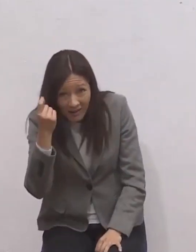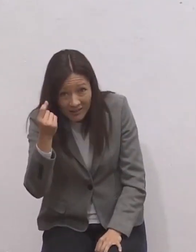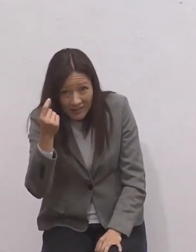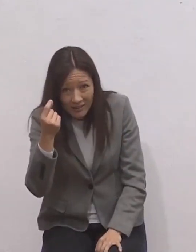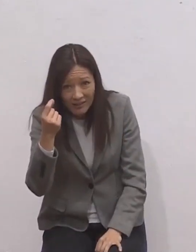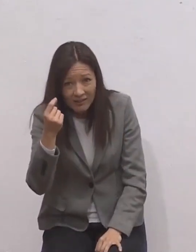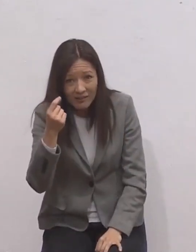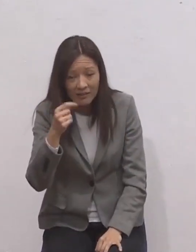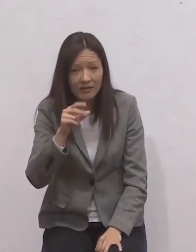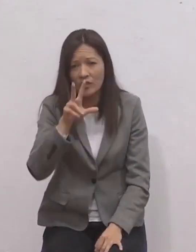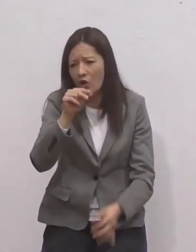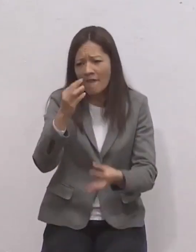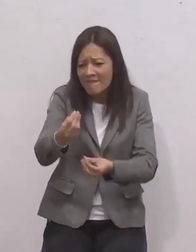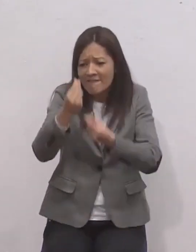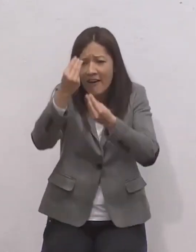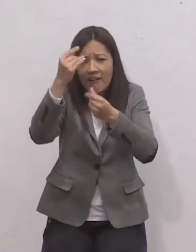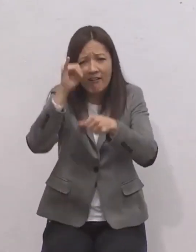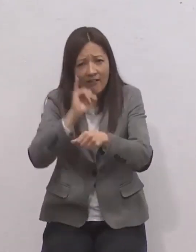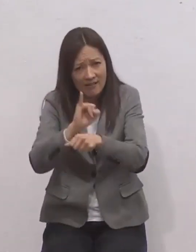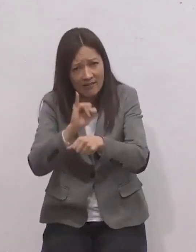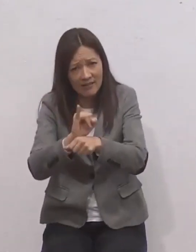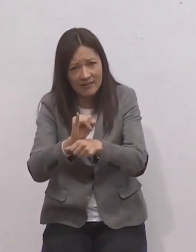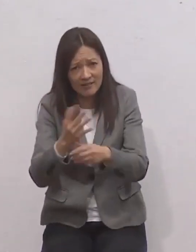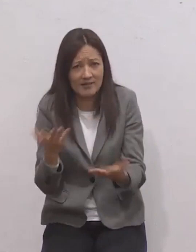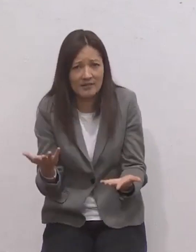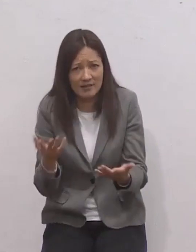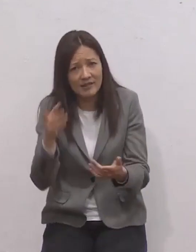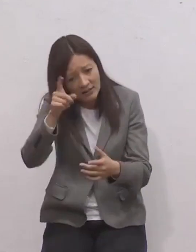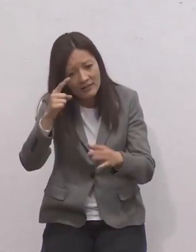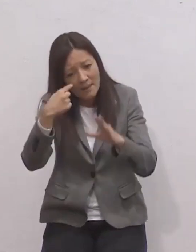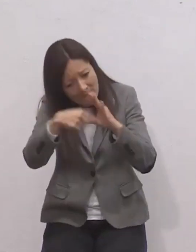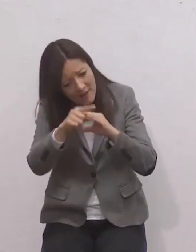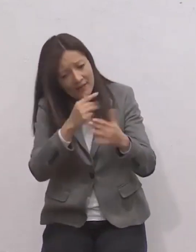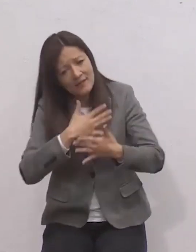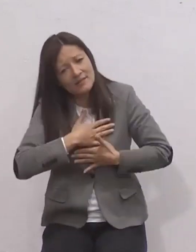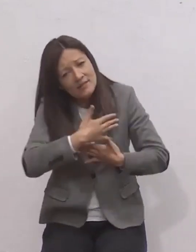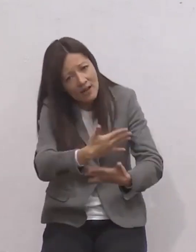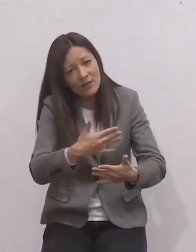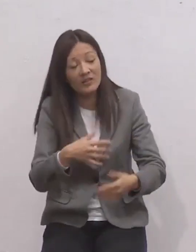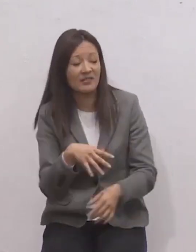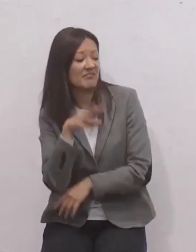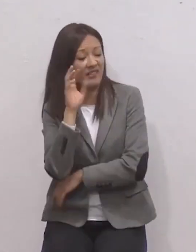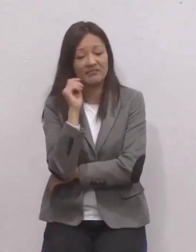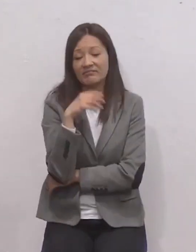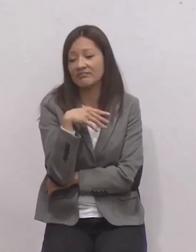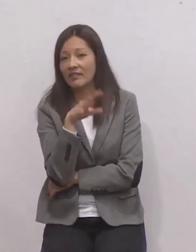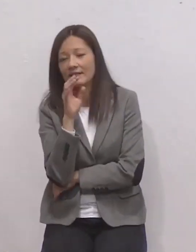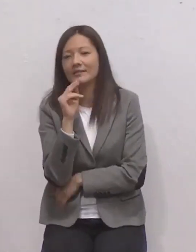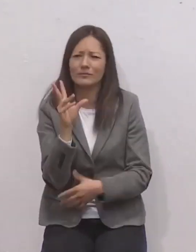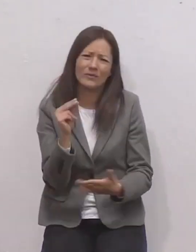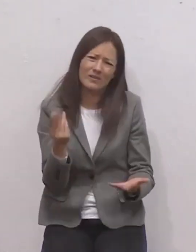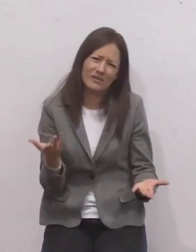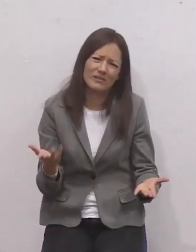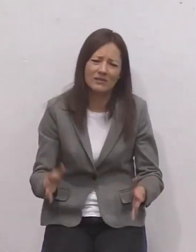está estimando el ser iglesia, oiga, mande un saludito, no sea es mezquino hasta con un saludito por internet.